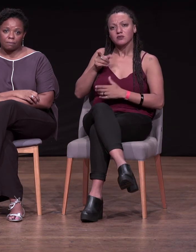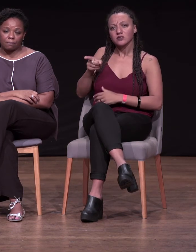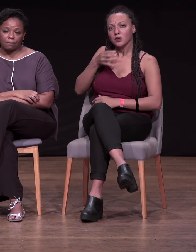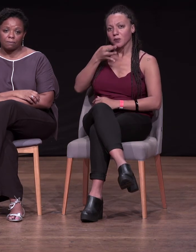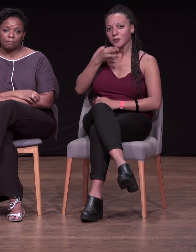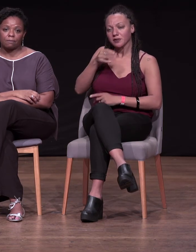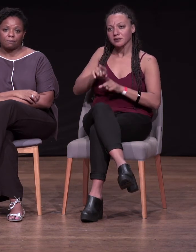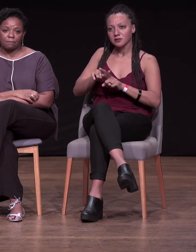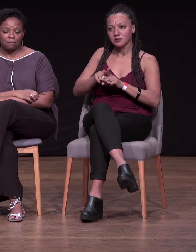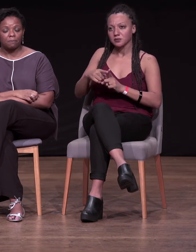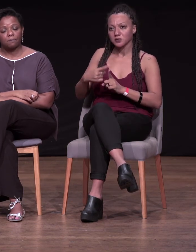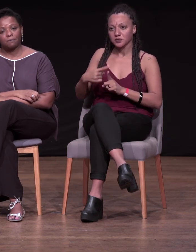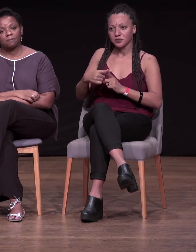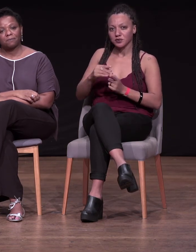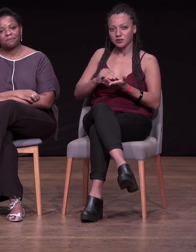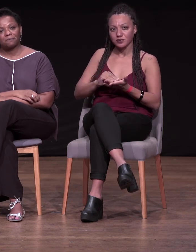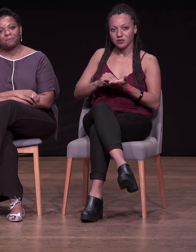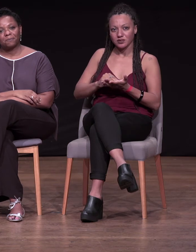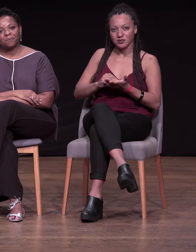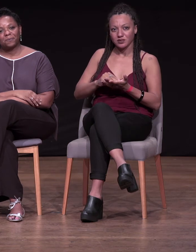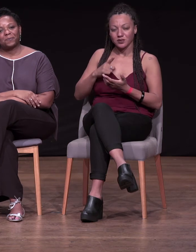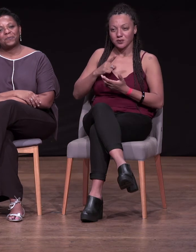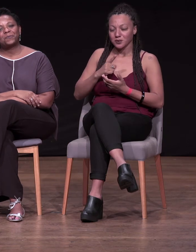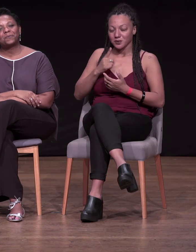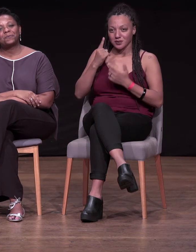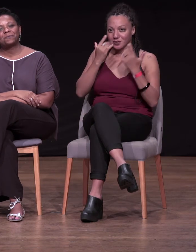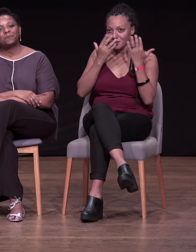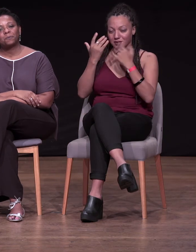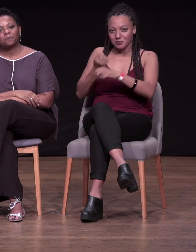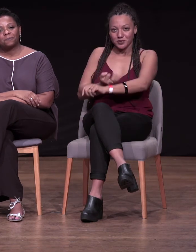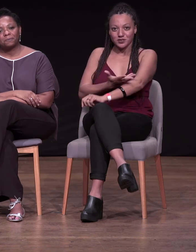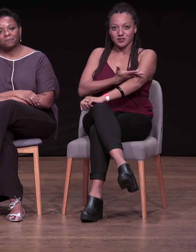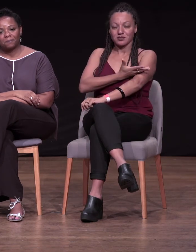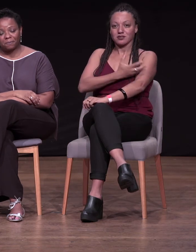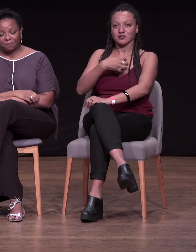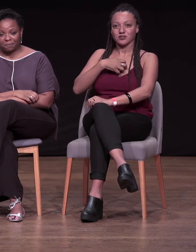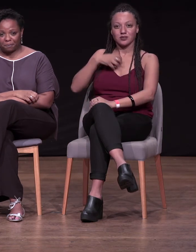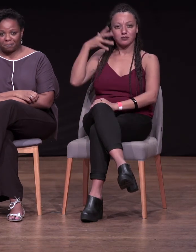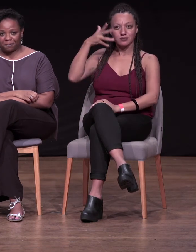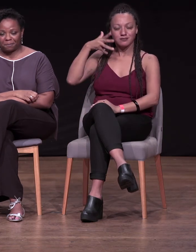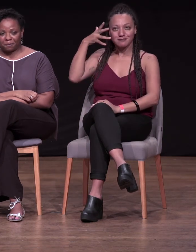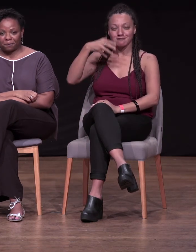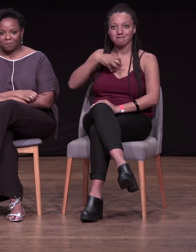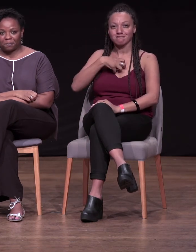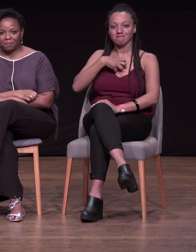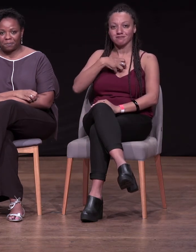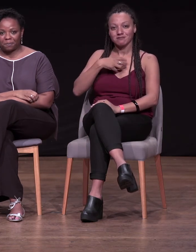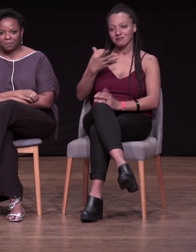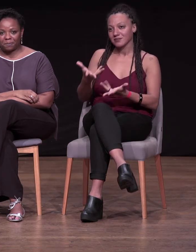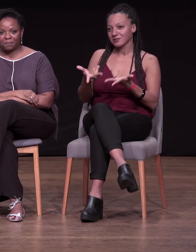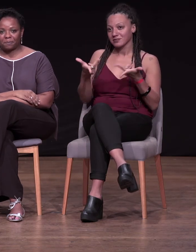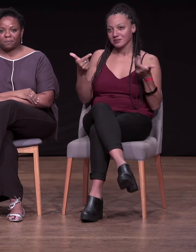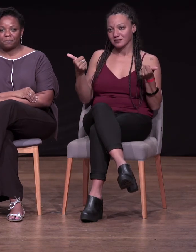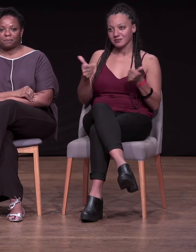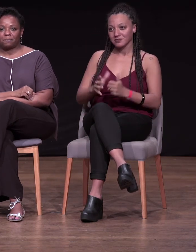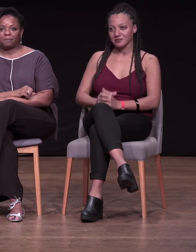pouquinho. Estou super emocionada aqui com a tua fala, com tudo. Maravilhosa.